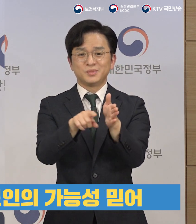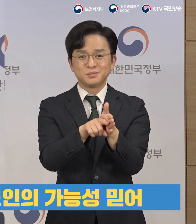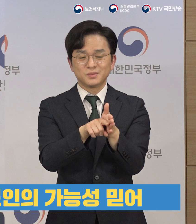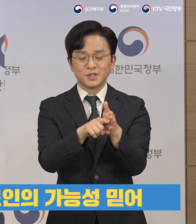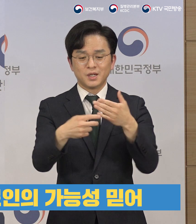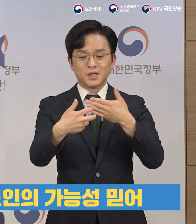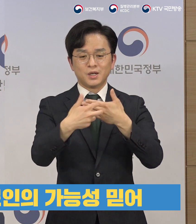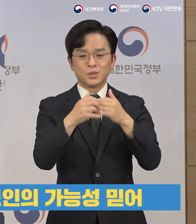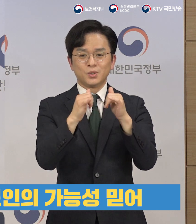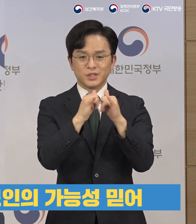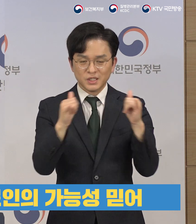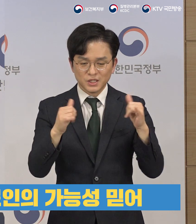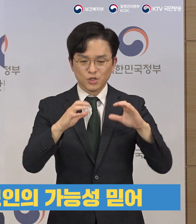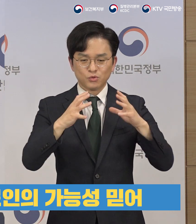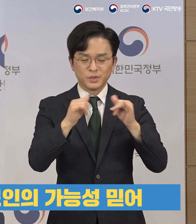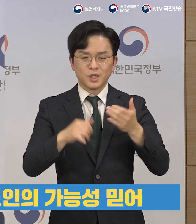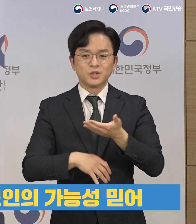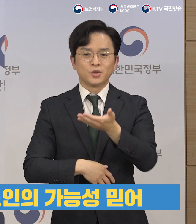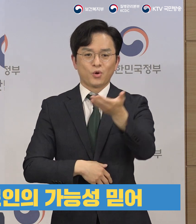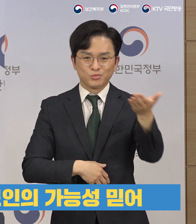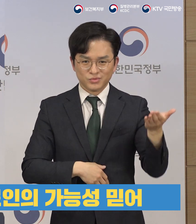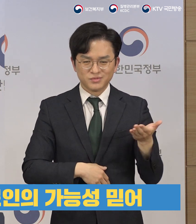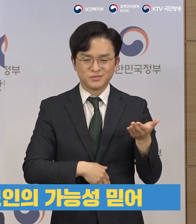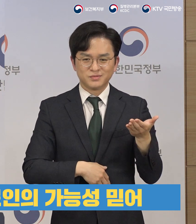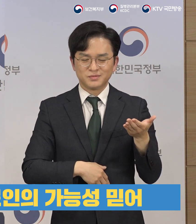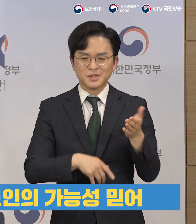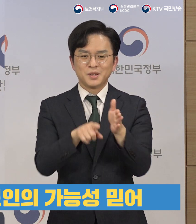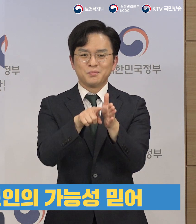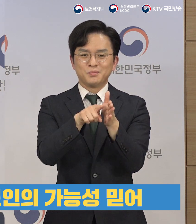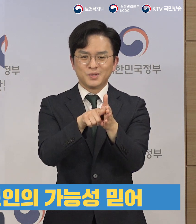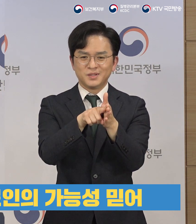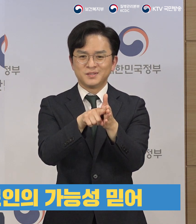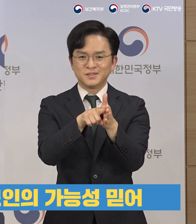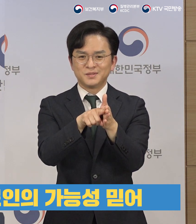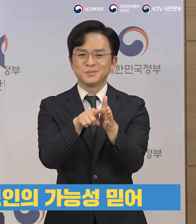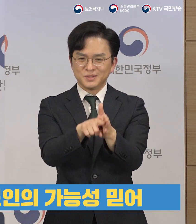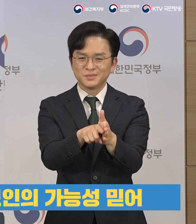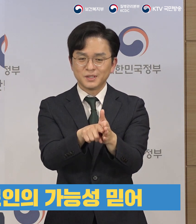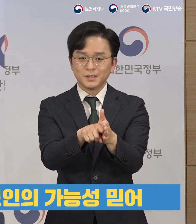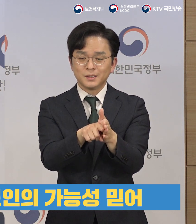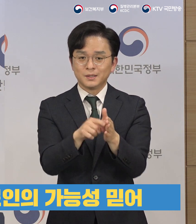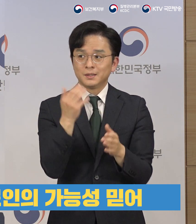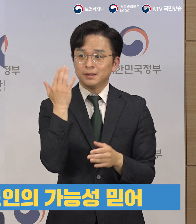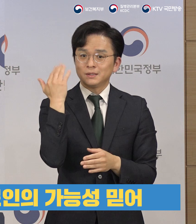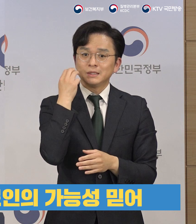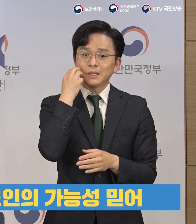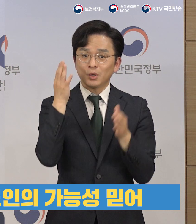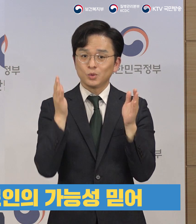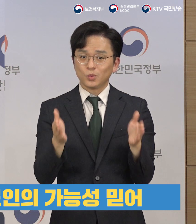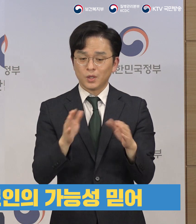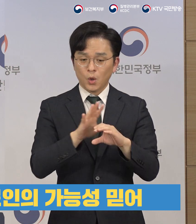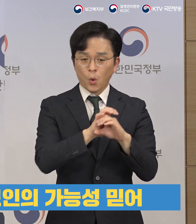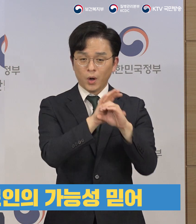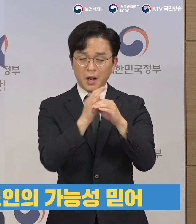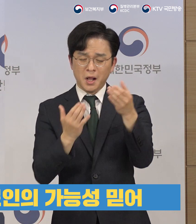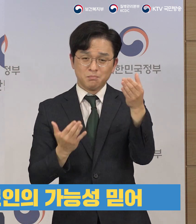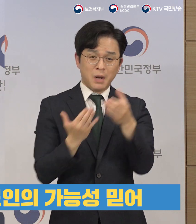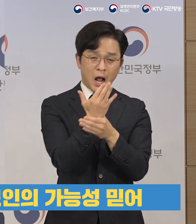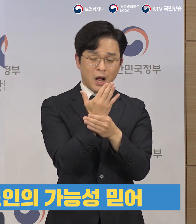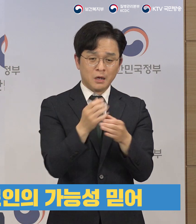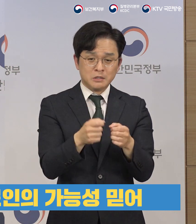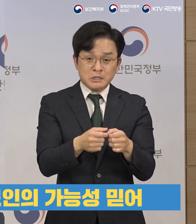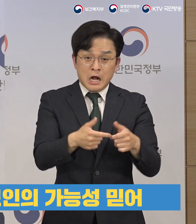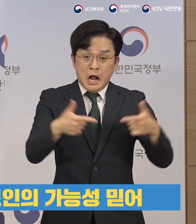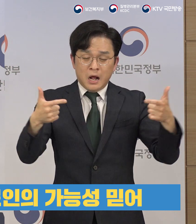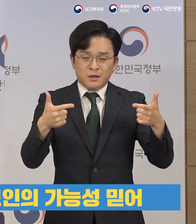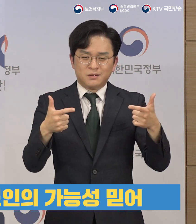지금까지 보여주신 국민들과 우리 국민들과 의료인 들에 힘과 가능성을 굳게 믿습니다